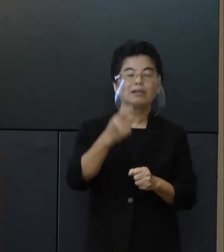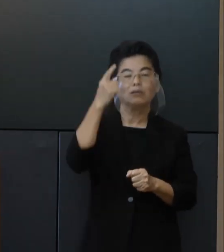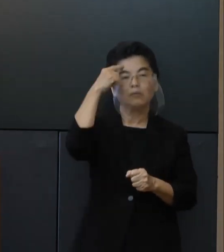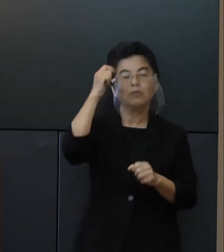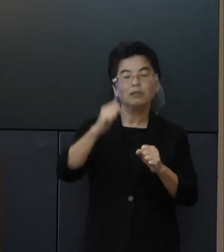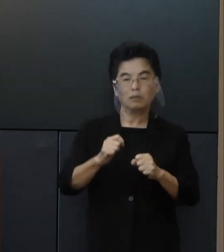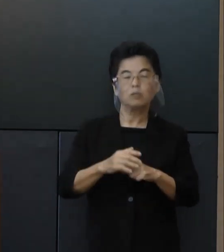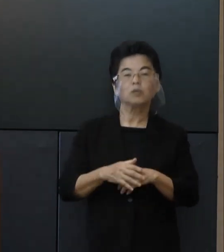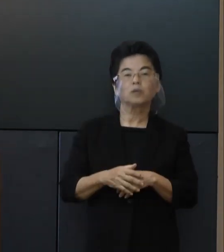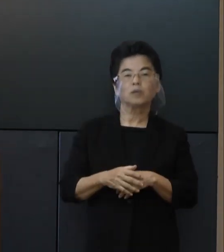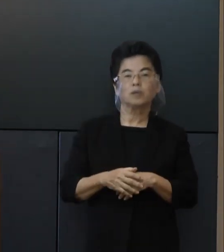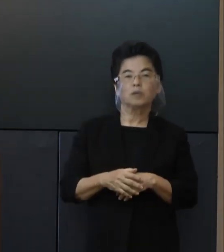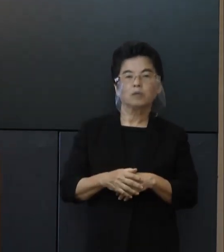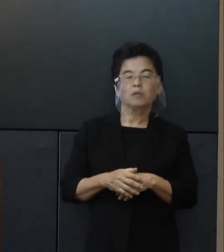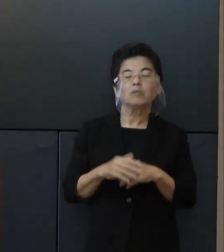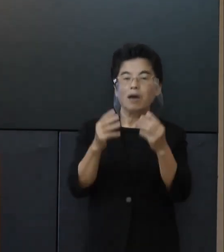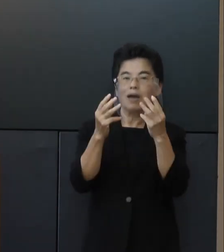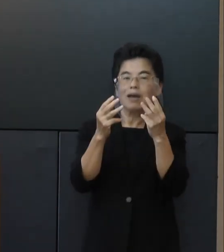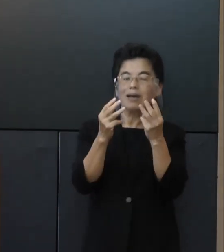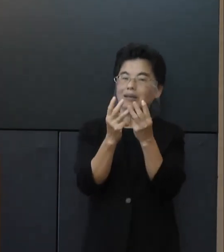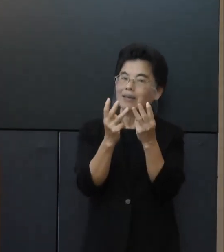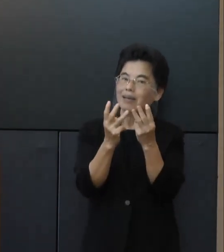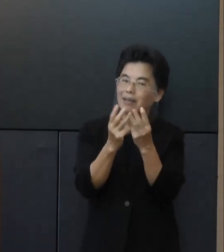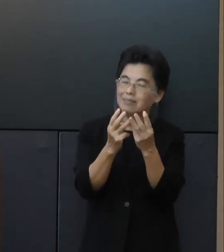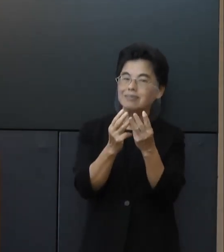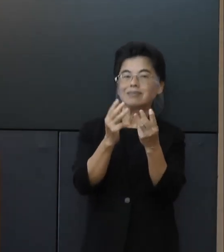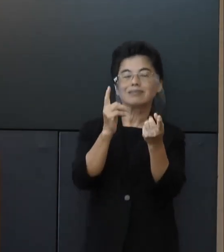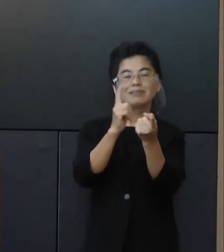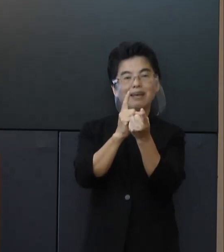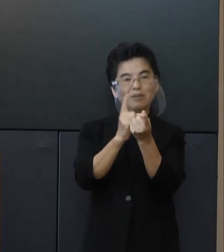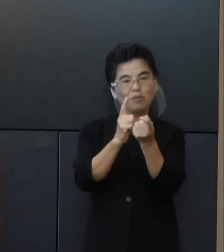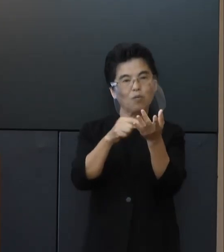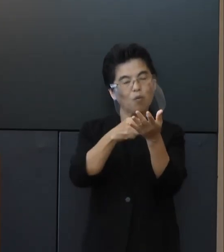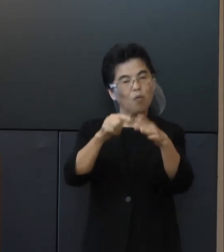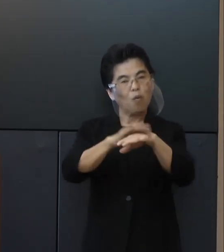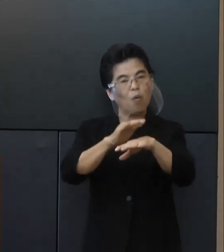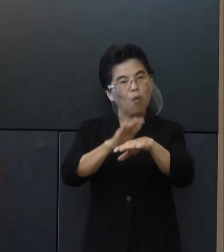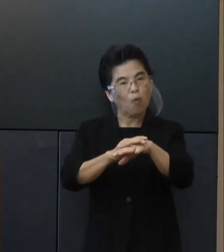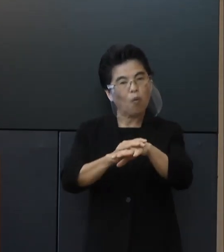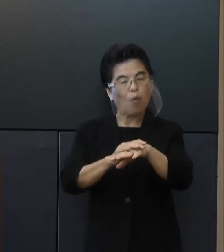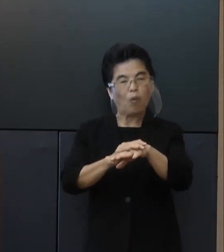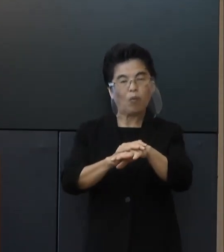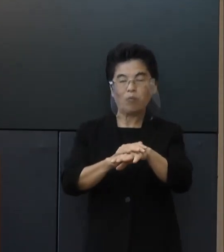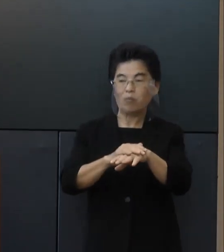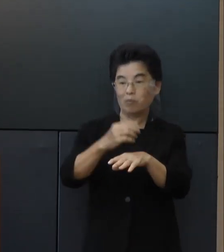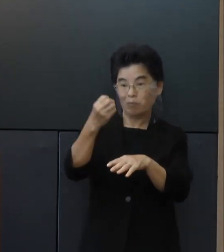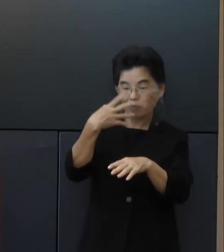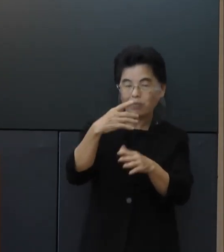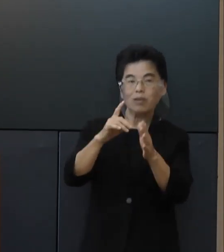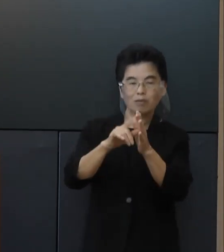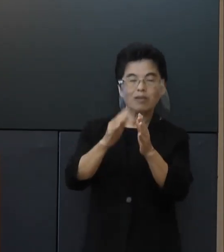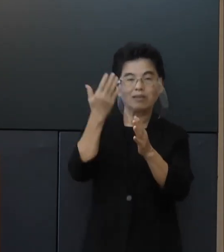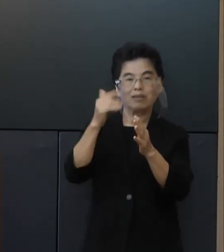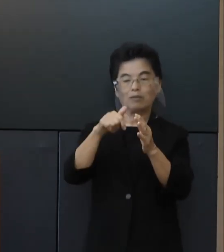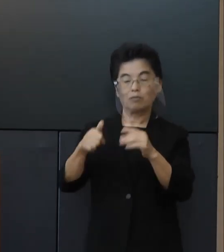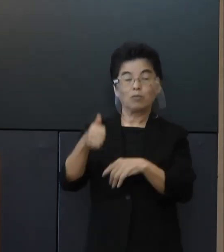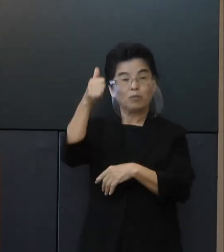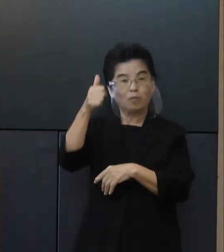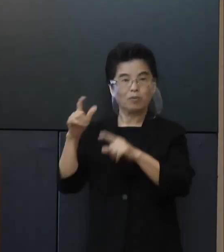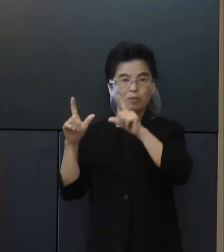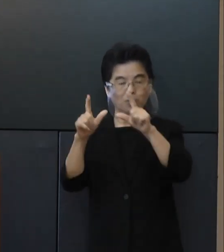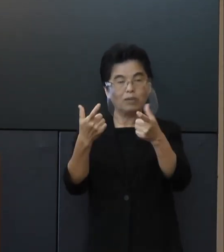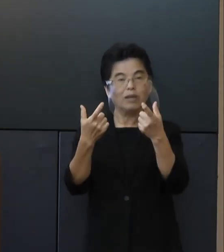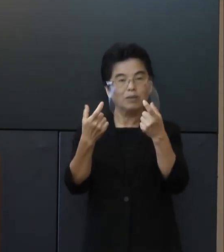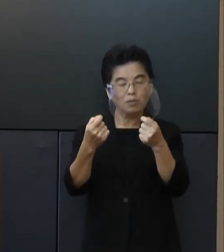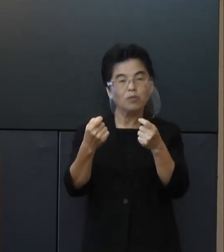その、数でありますとか、その対応でありますとかということについては、先ほど部長からも答えていただきましたように、これ